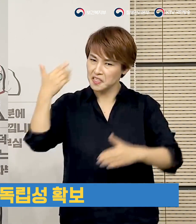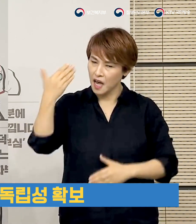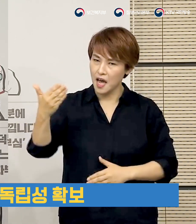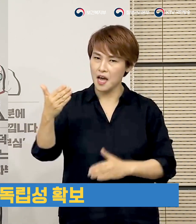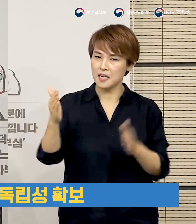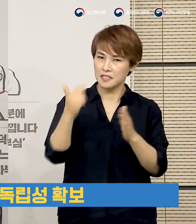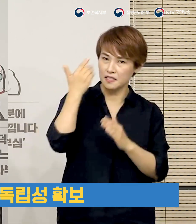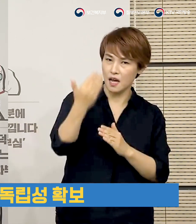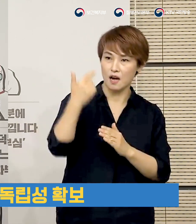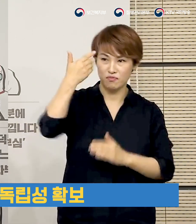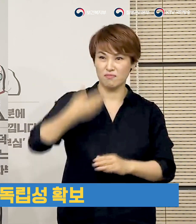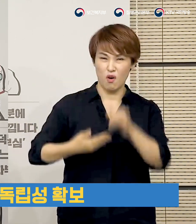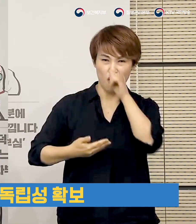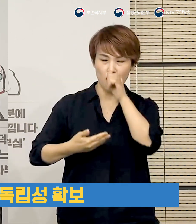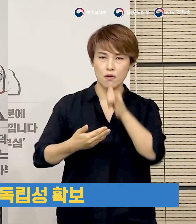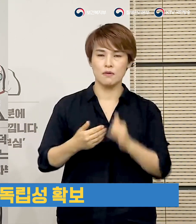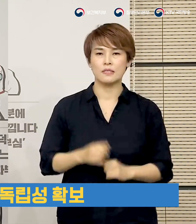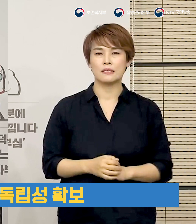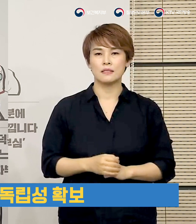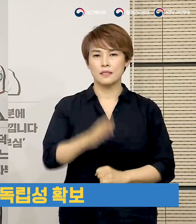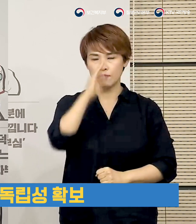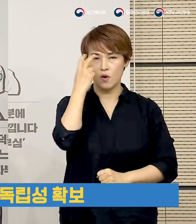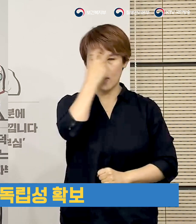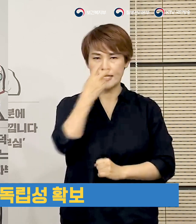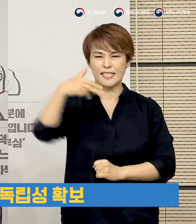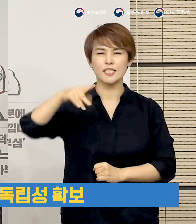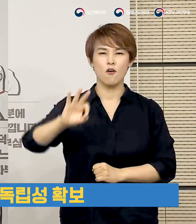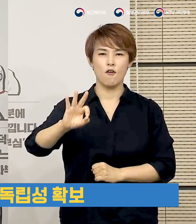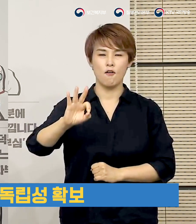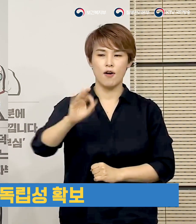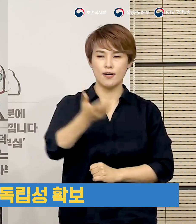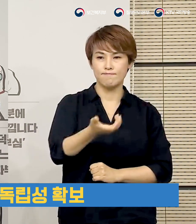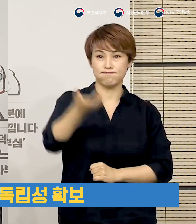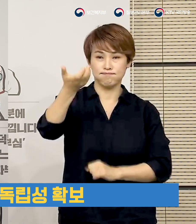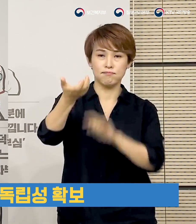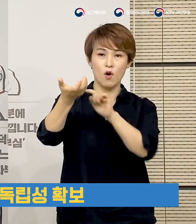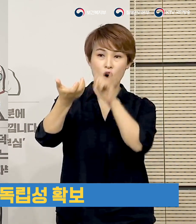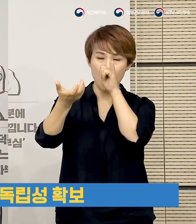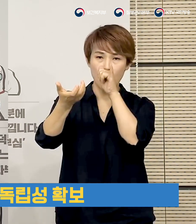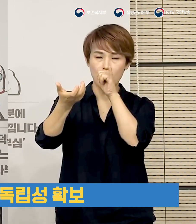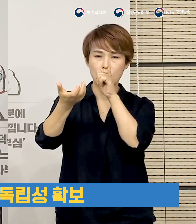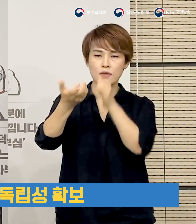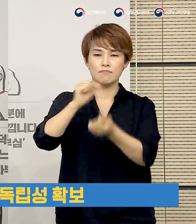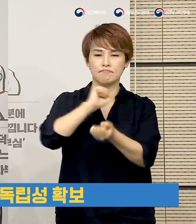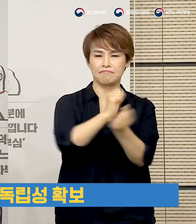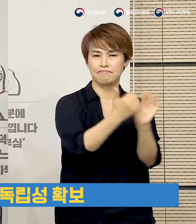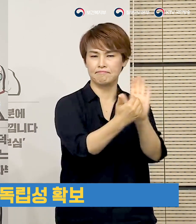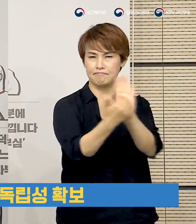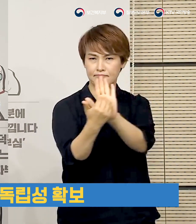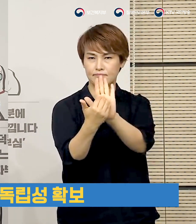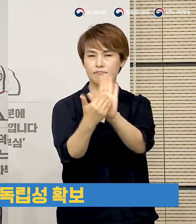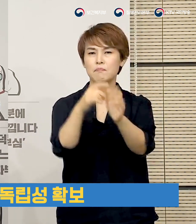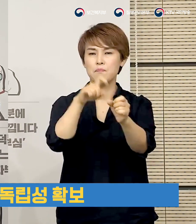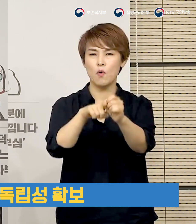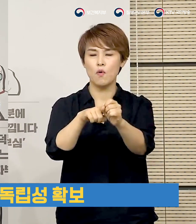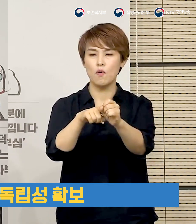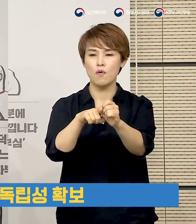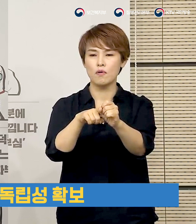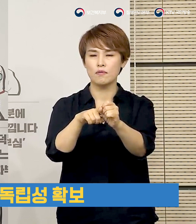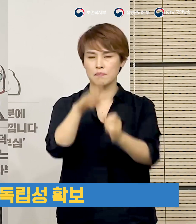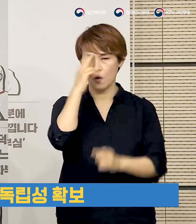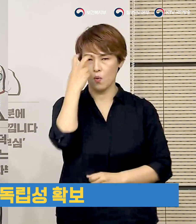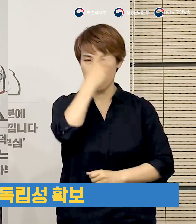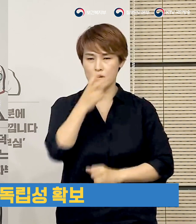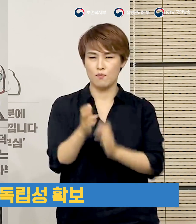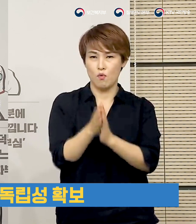강조드리고 싶은 거는 당초 질병관리청으로의 승격 문제는 감염병 대응에 있어서 질병관리본부의 전문성과 독립성을